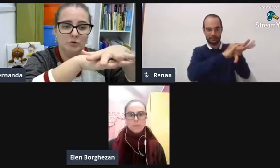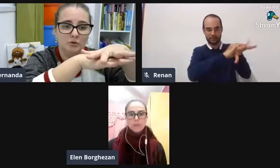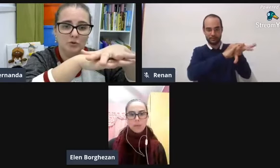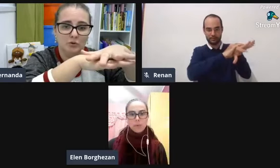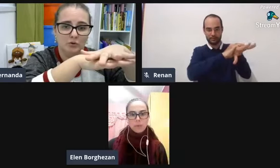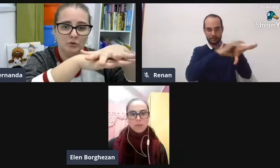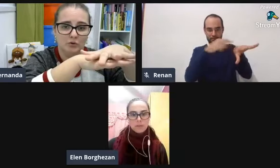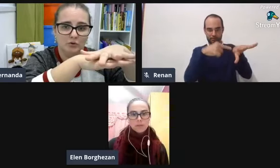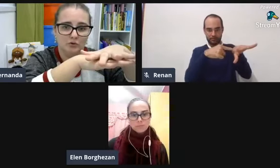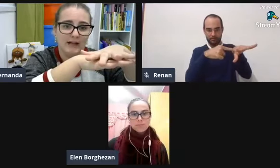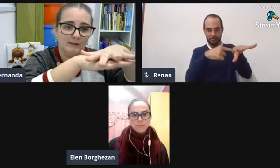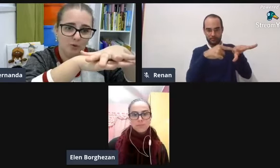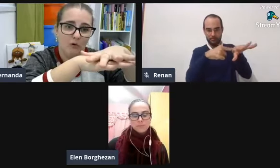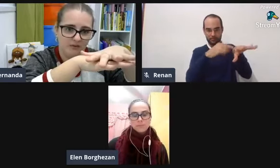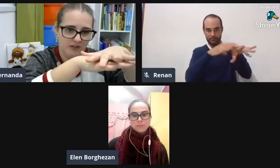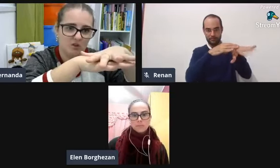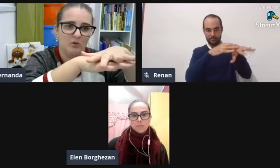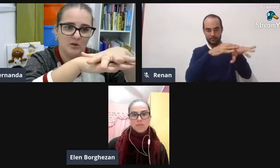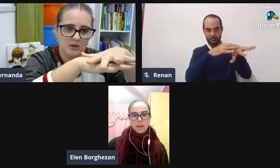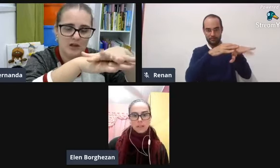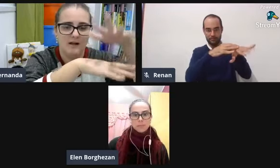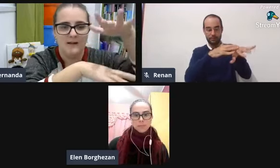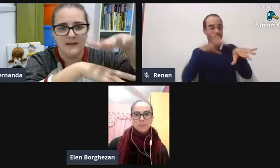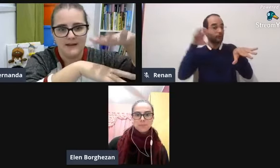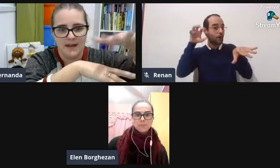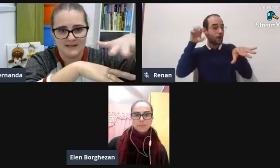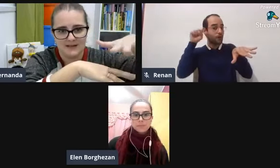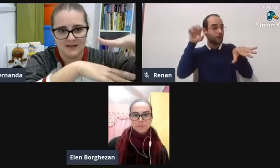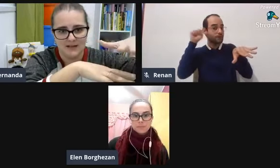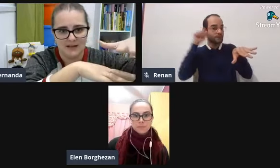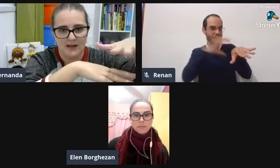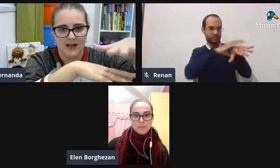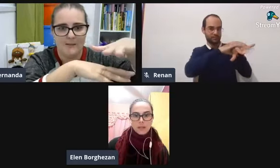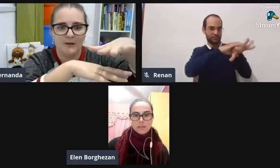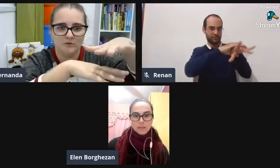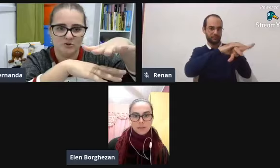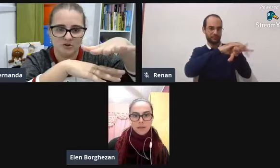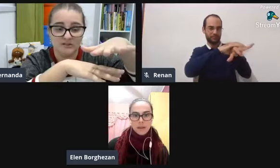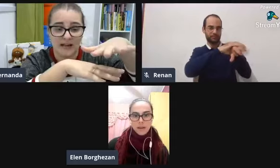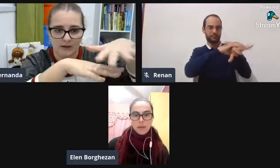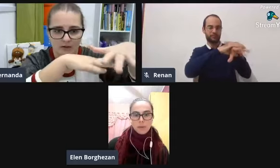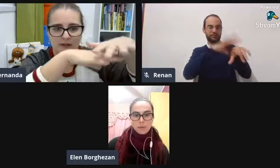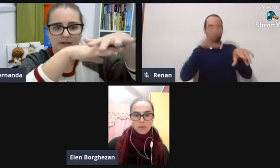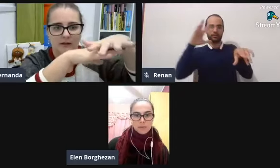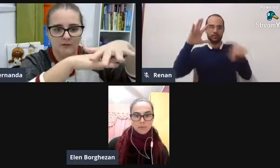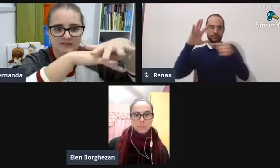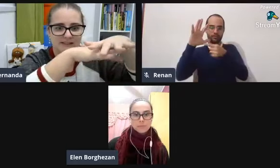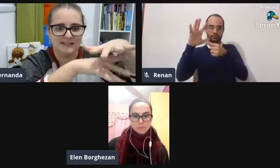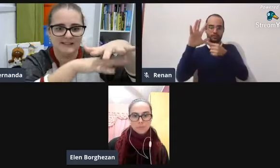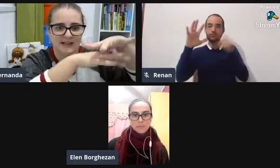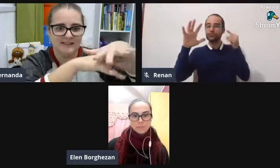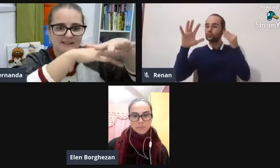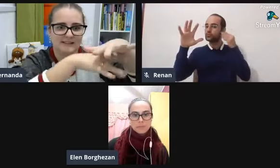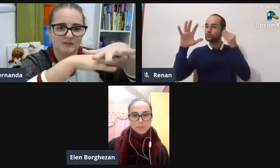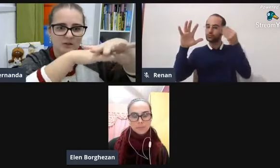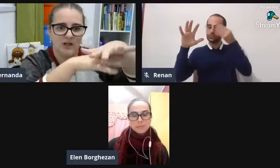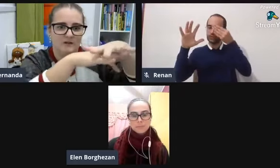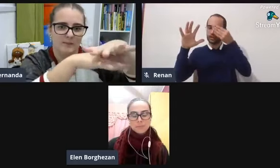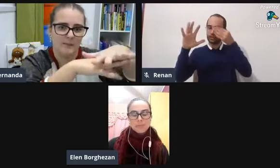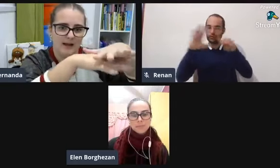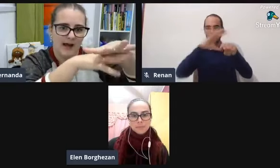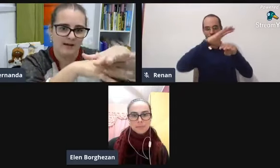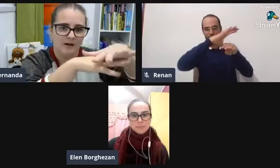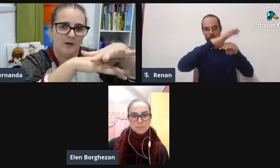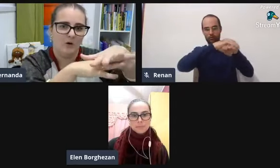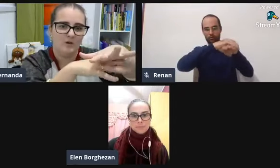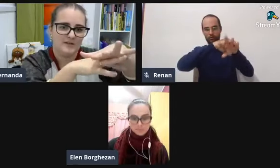mão do ouvinte, do guia. E essa aqui é a mão do surdo cego. Então, você está sinalizando e ele